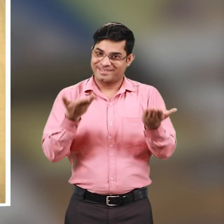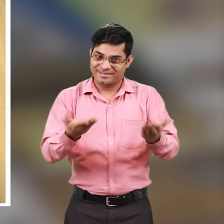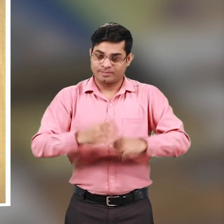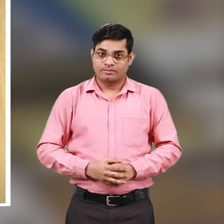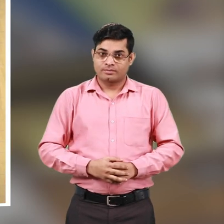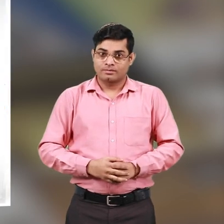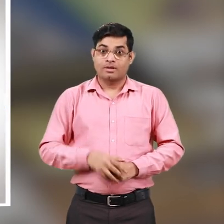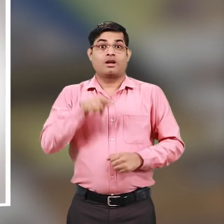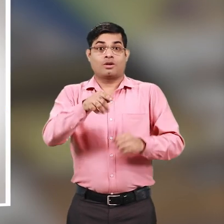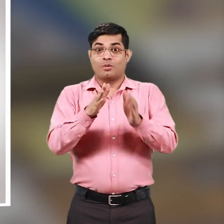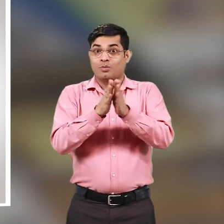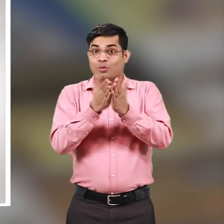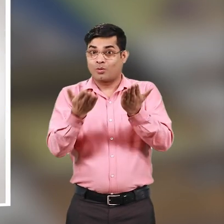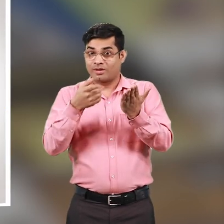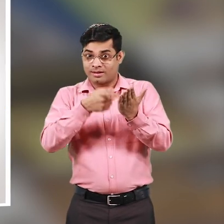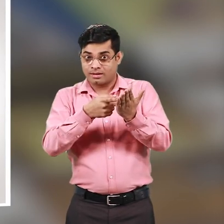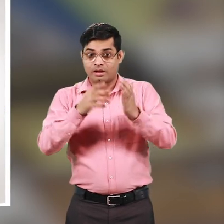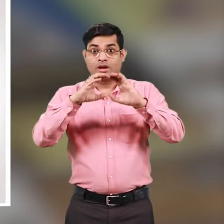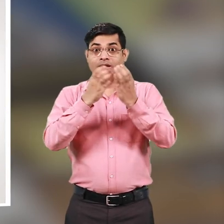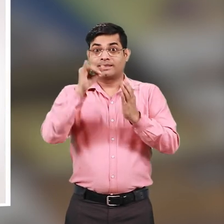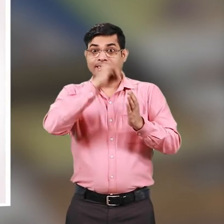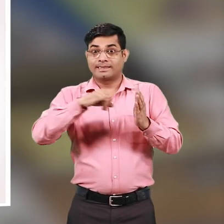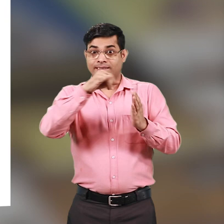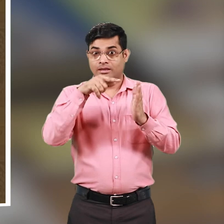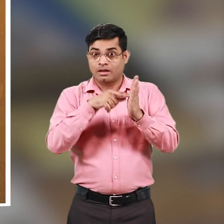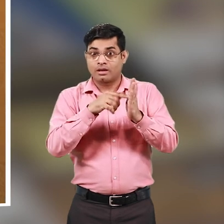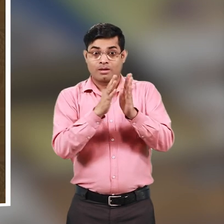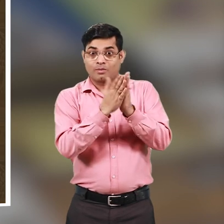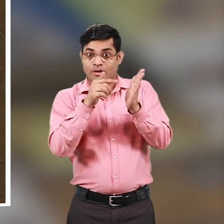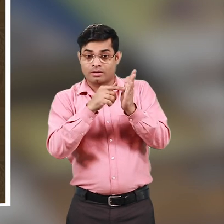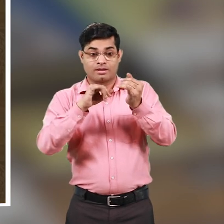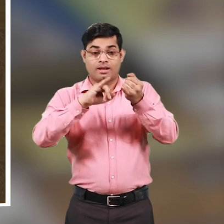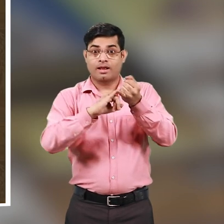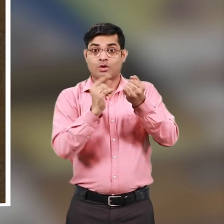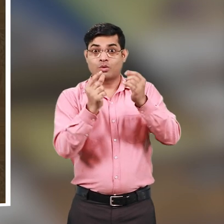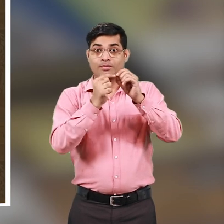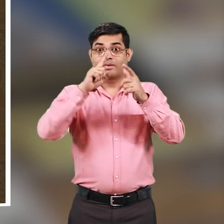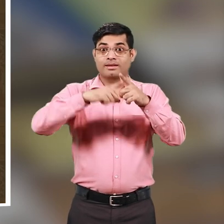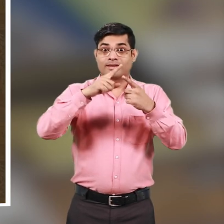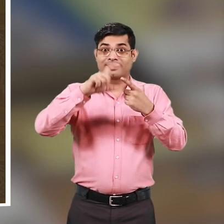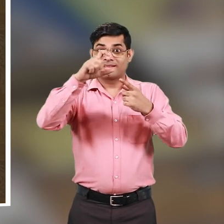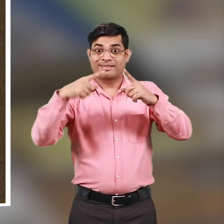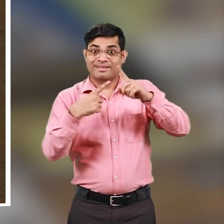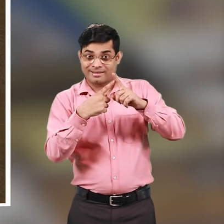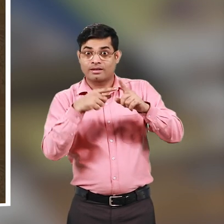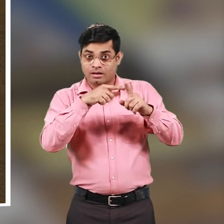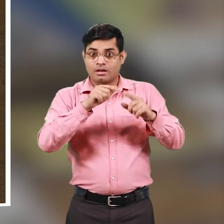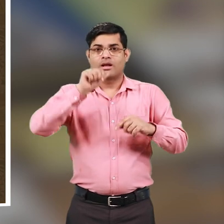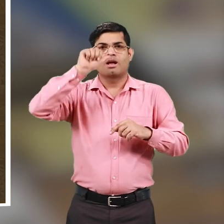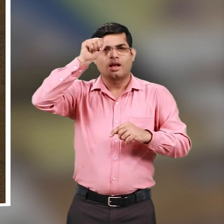हैं NCERT की कक्षा 6 की 5 विशियों की 15 पाठ्थ्य पुस्तकों के कुल 149